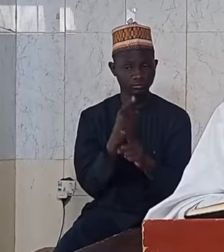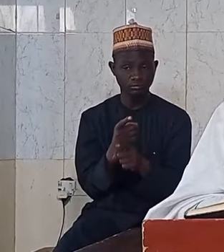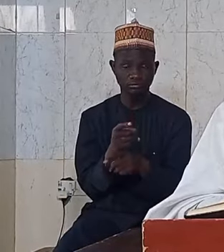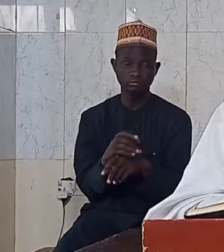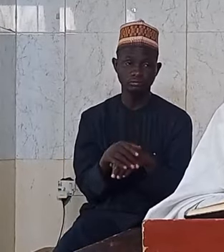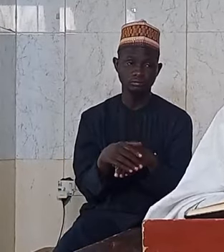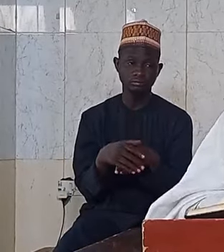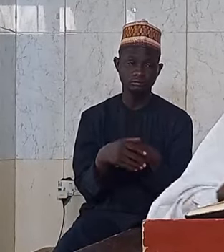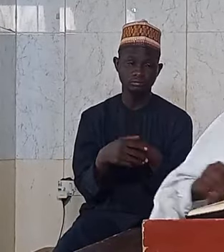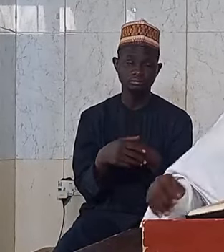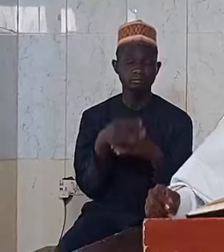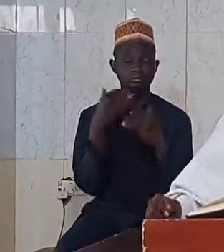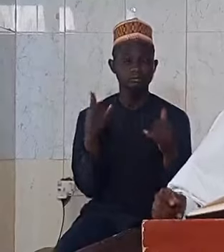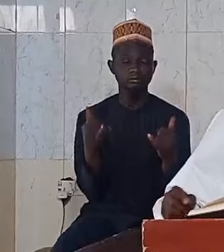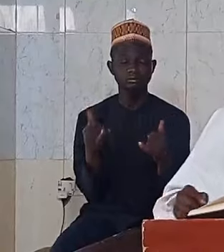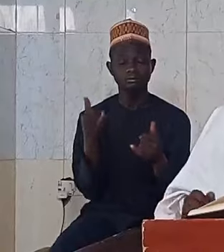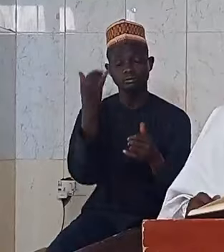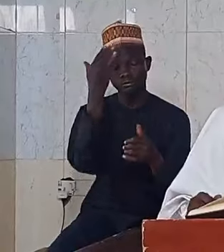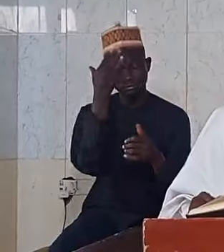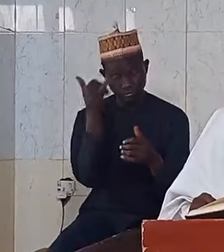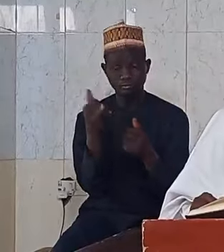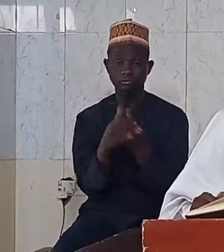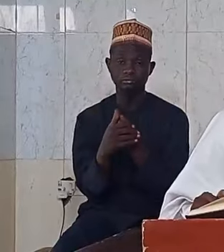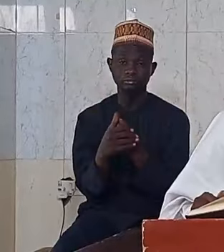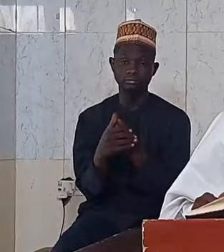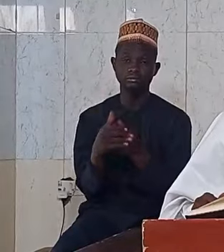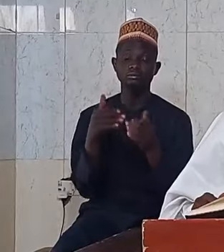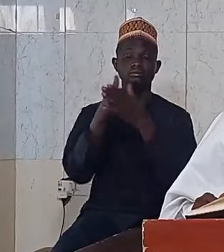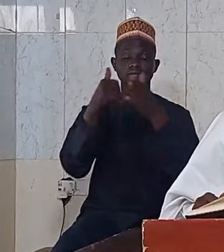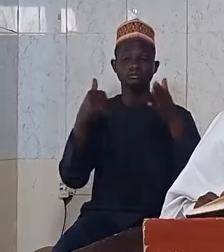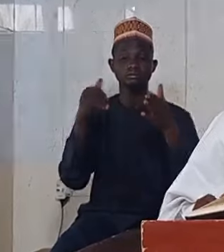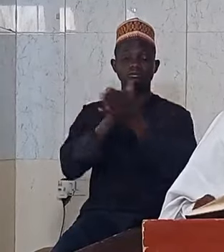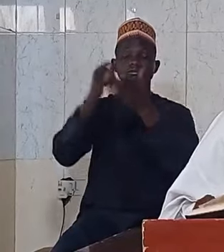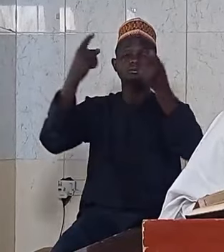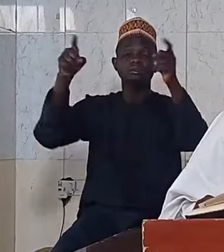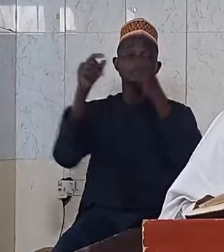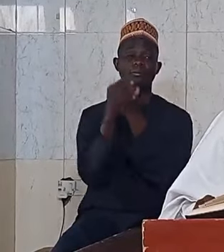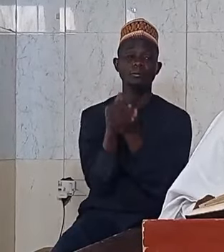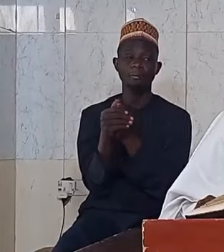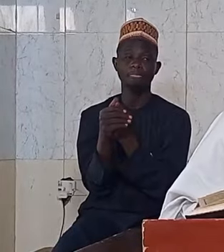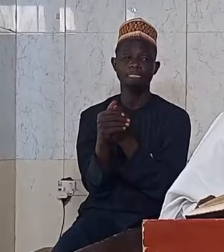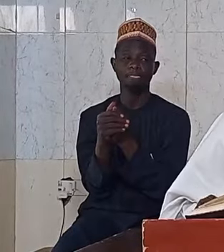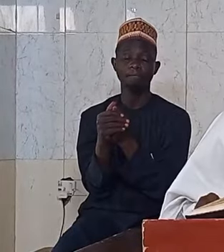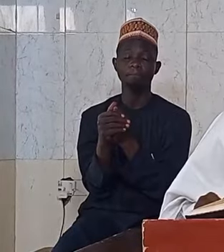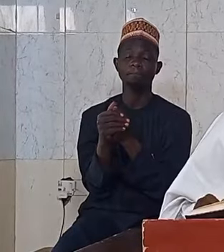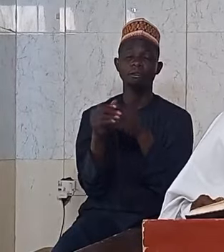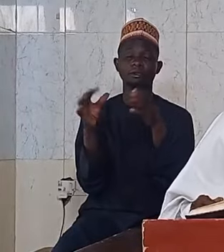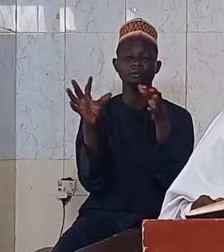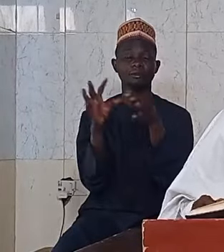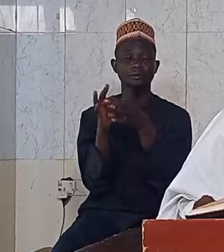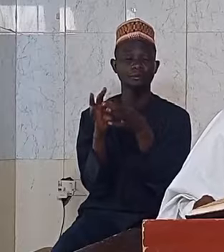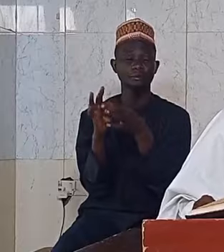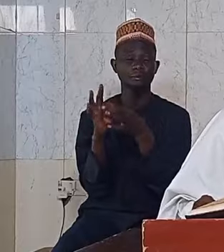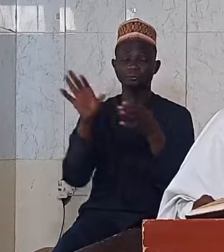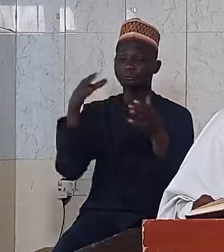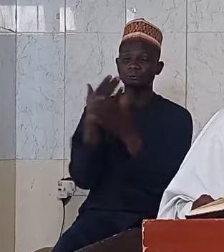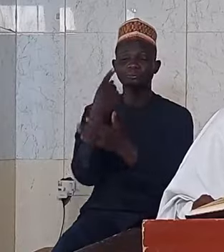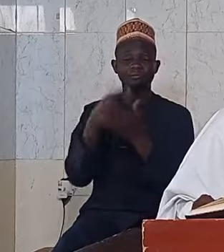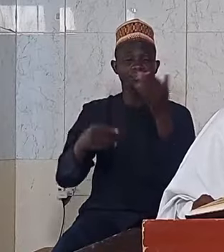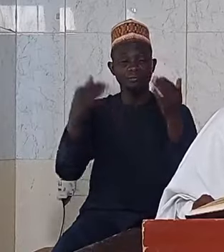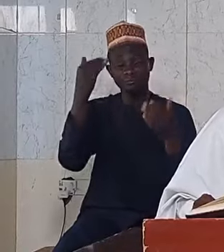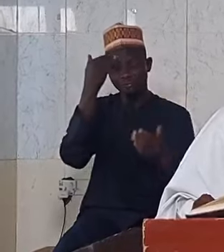ba to yanzu me zai hana kafin a kai ga haka ka tattali duk abin da kake